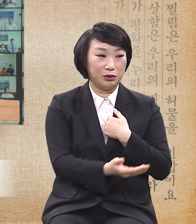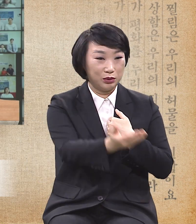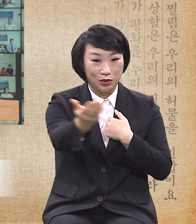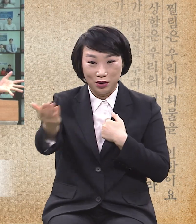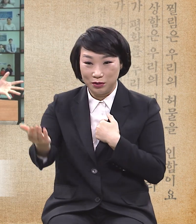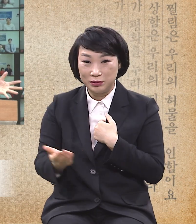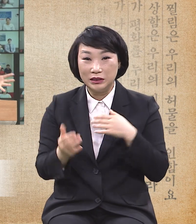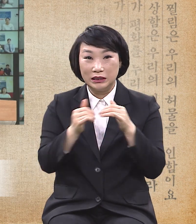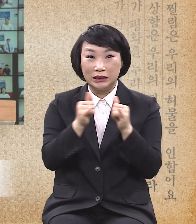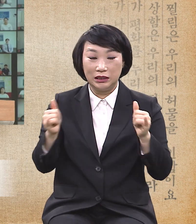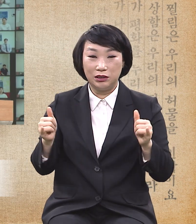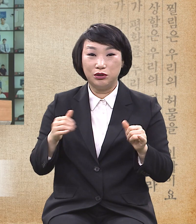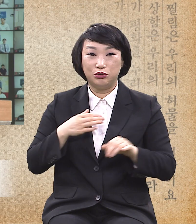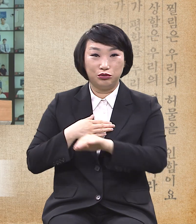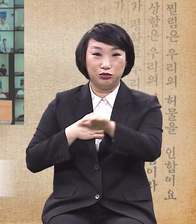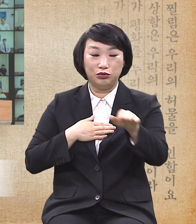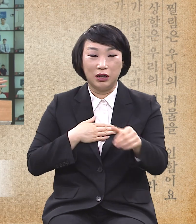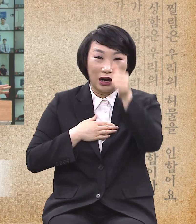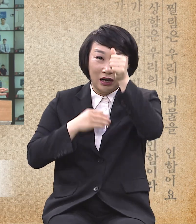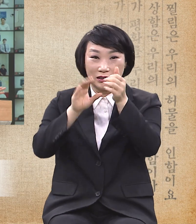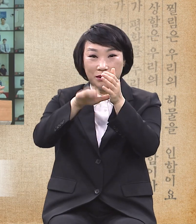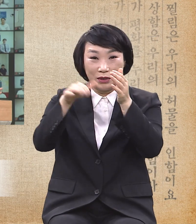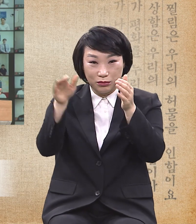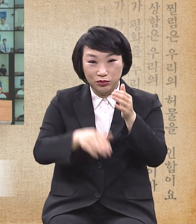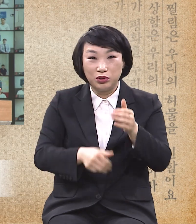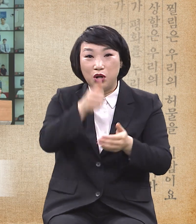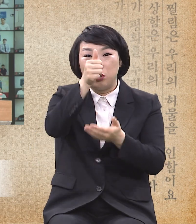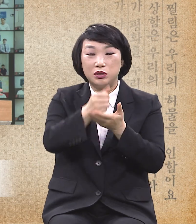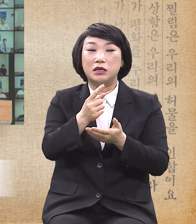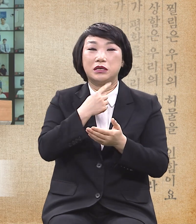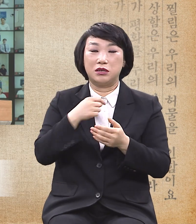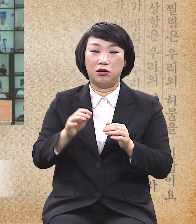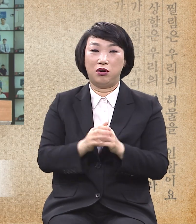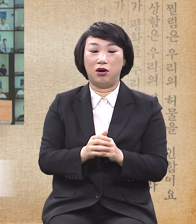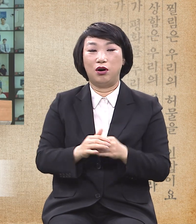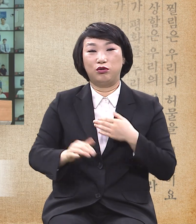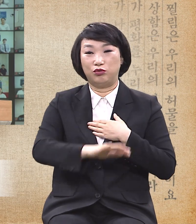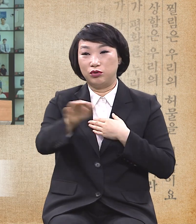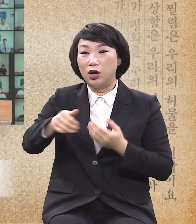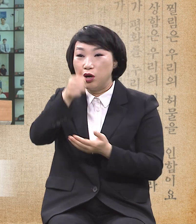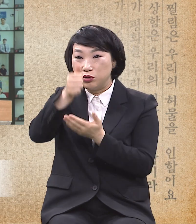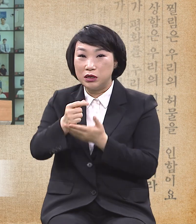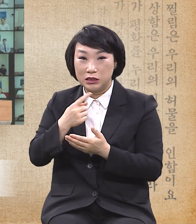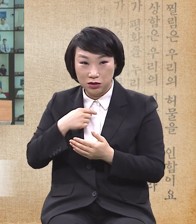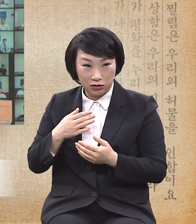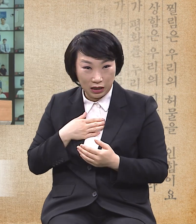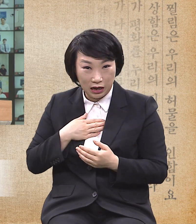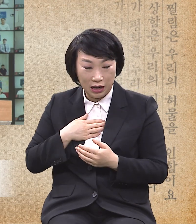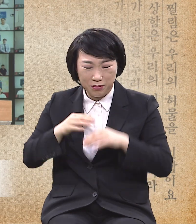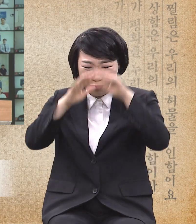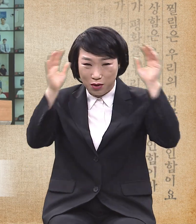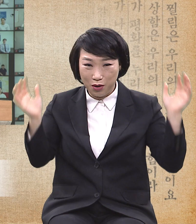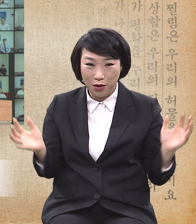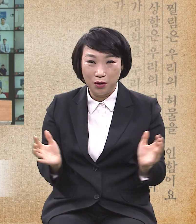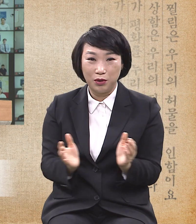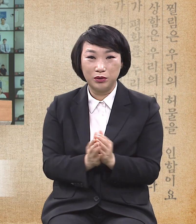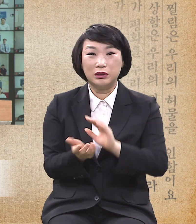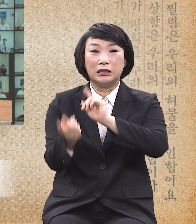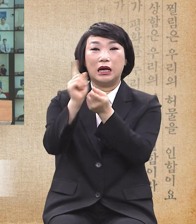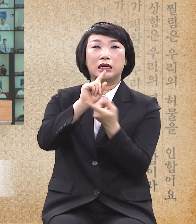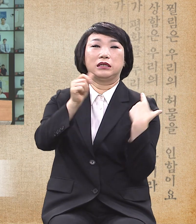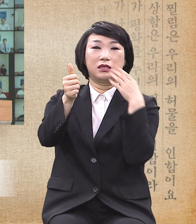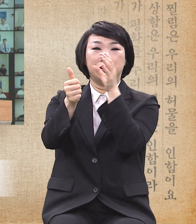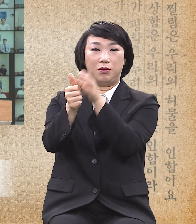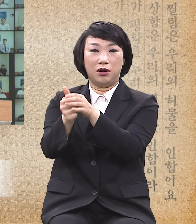여러분 인류의 아담부터 범죄한 죄, 우리가 범죄한 자본주의 다